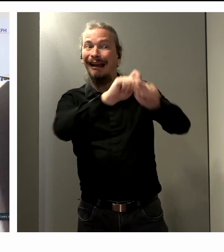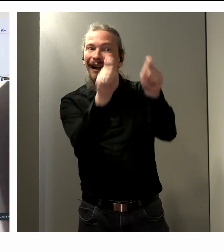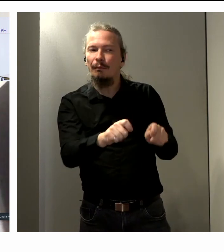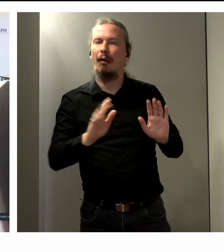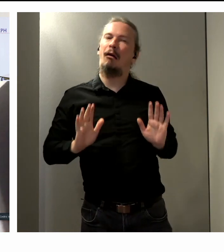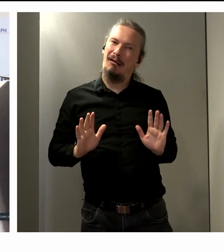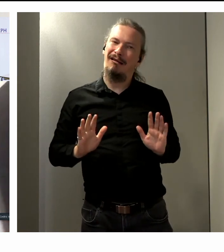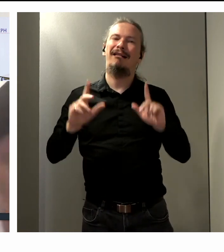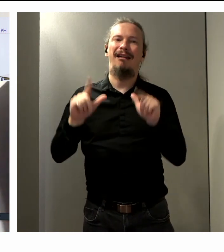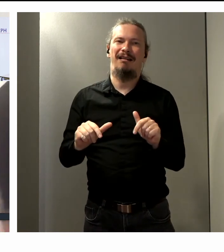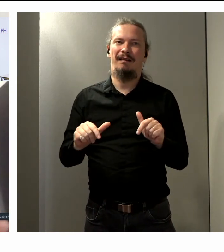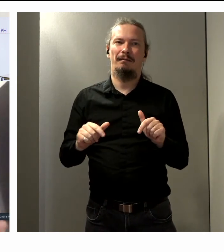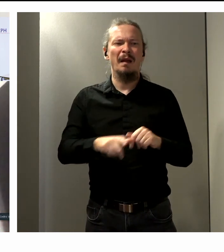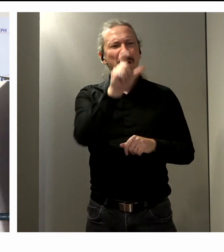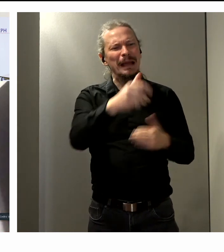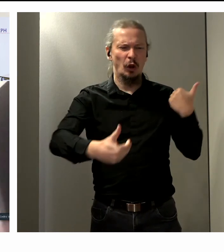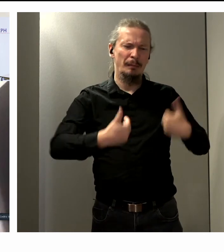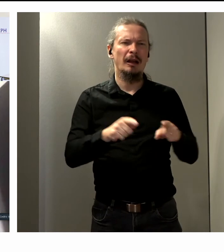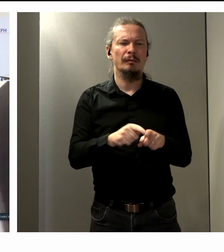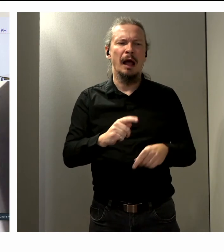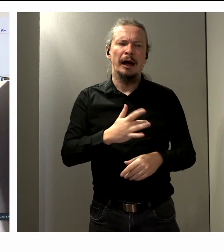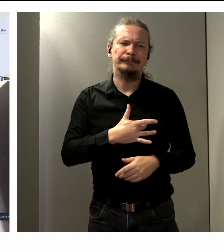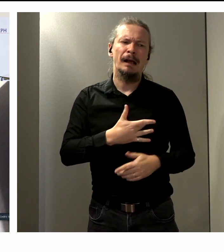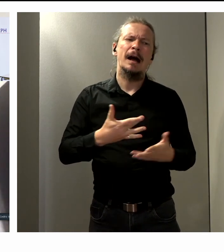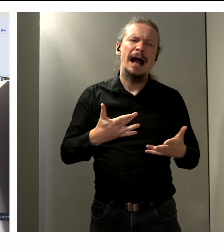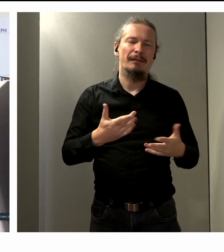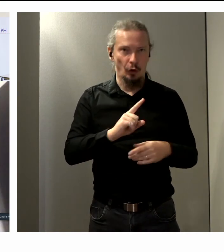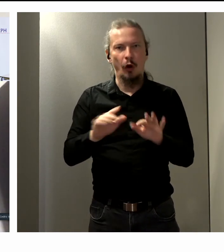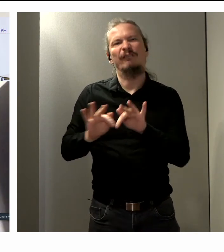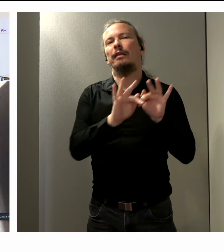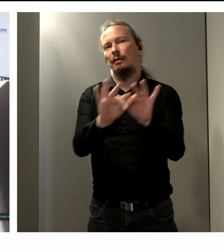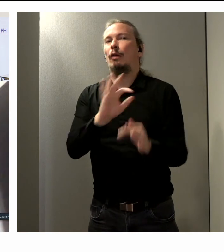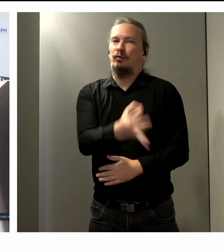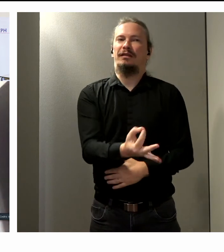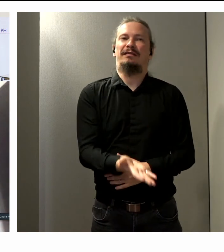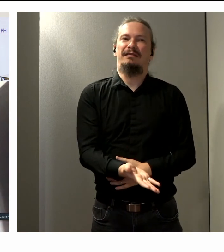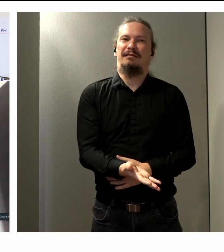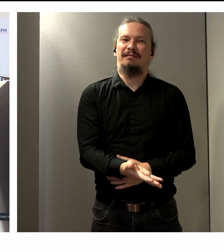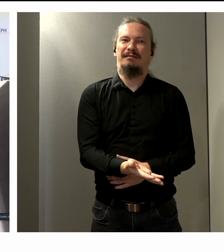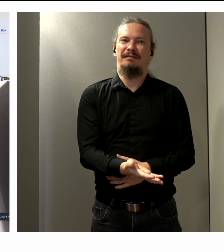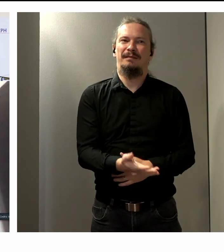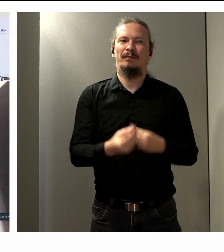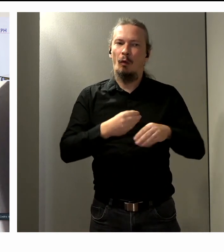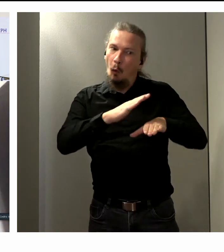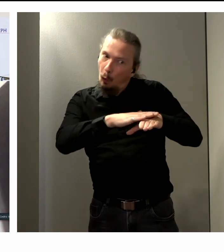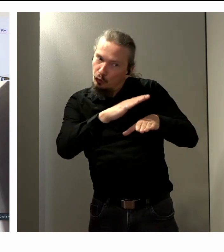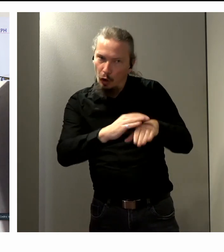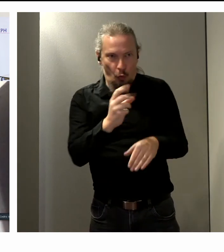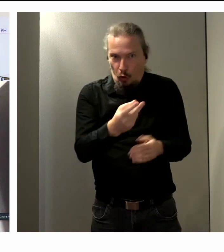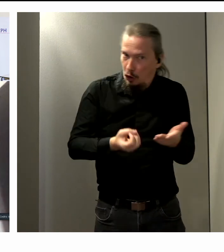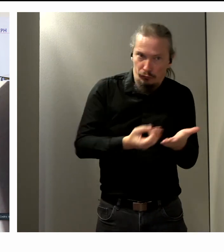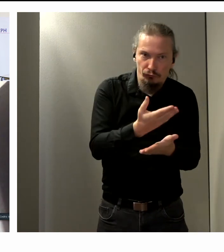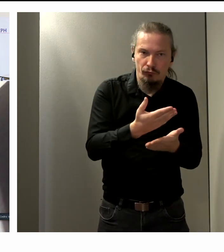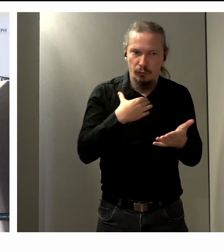la personne handicapée non pas avec pitié, mais avec fraternité, lui apporter des conseils, savoir